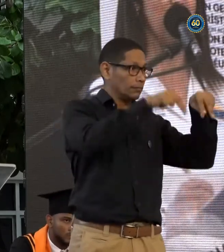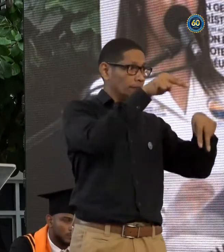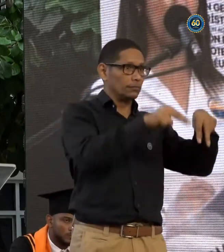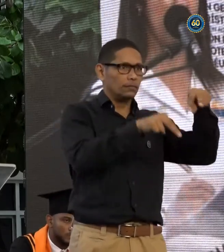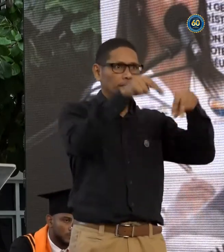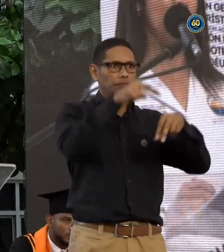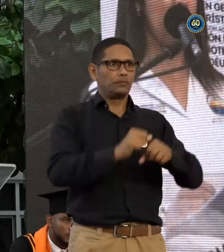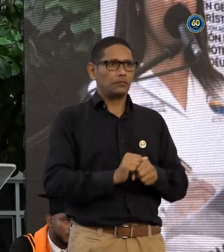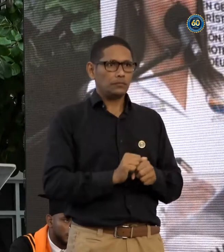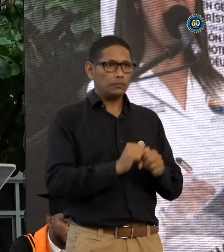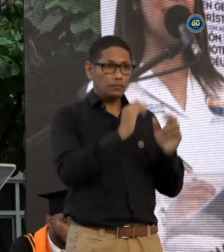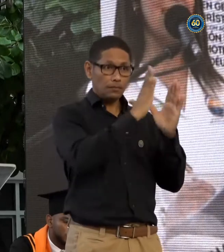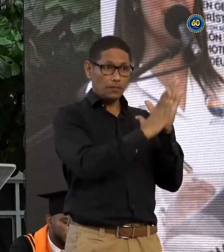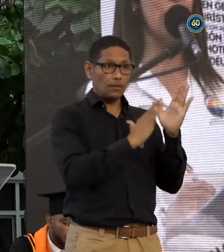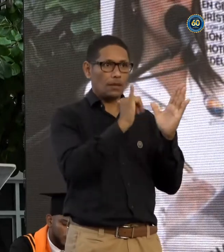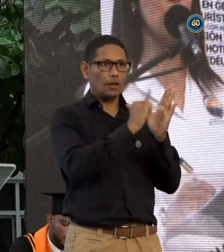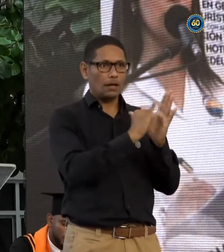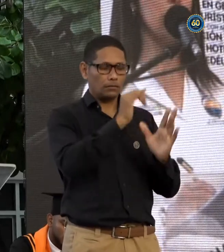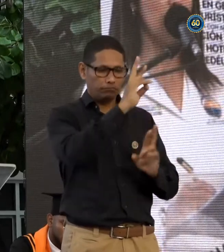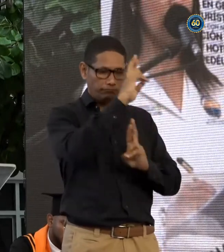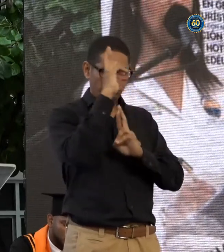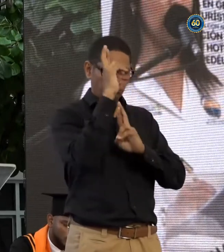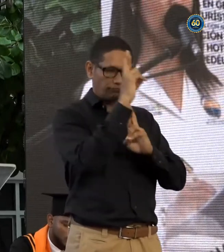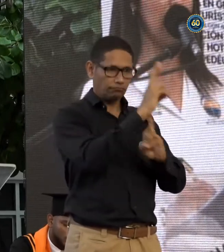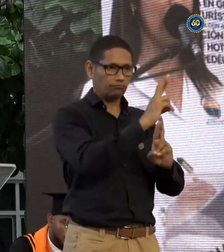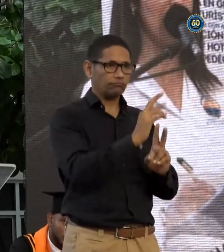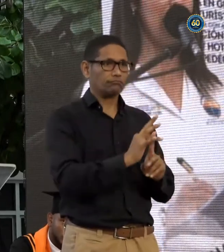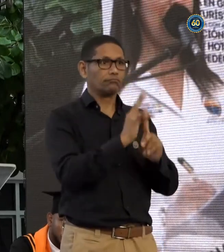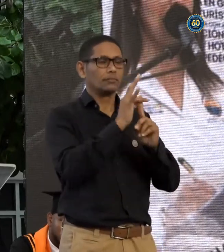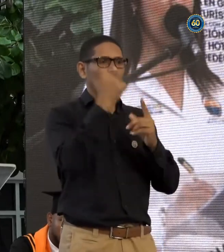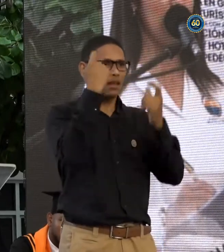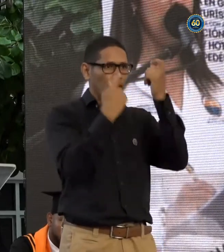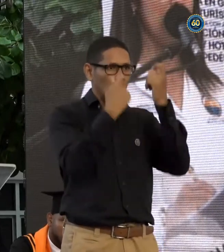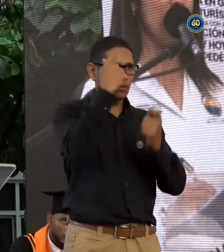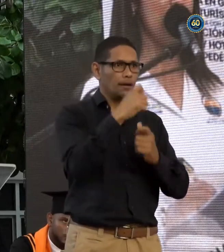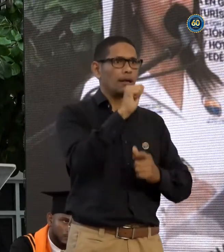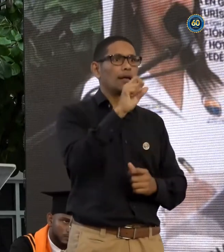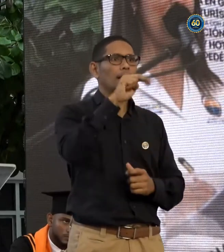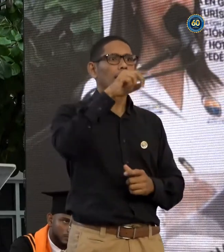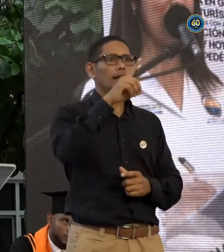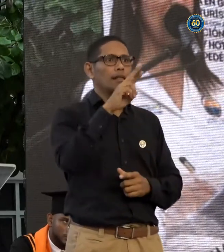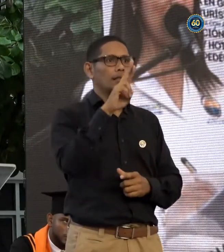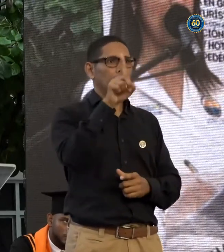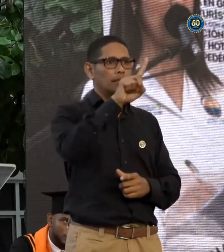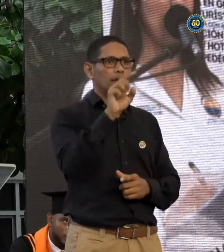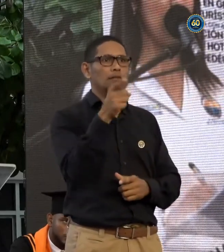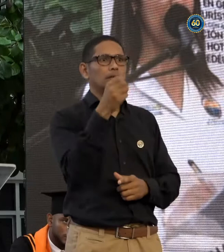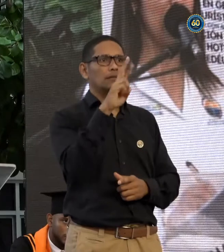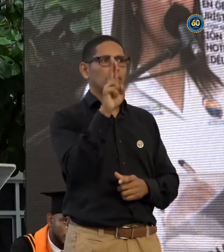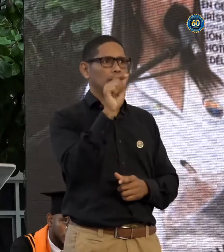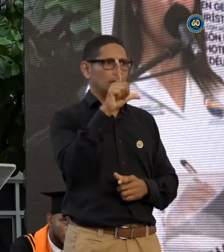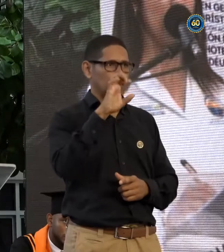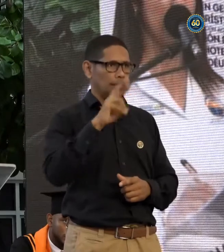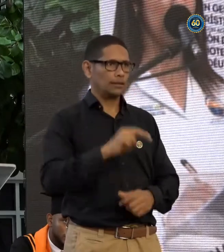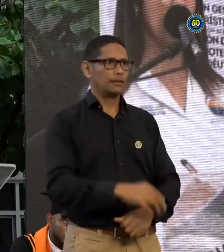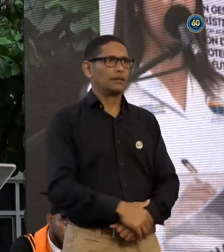acta de reconocimiento meritoria economista Andrés Felipe González cuello